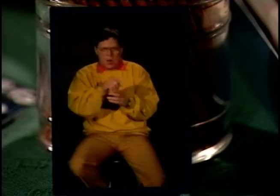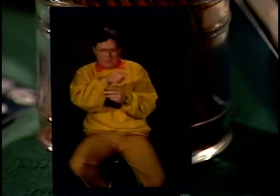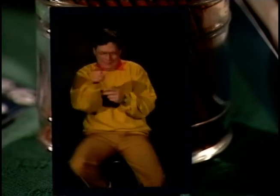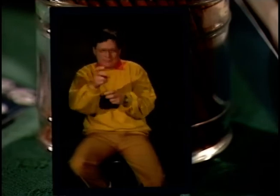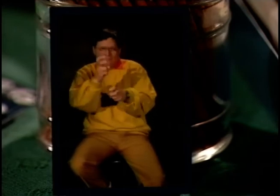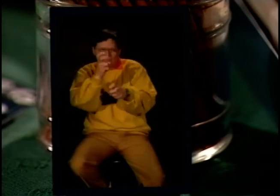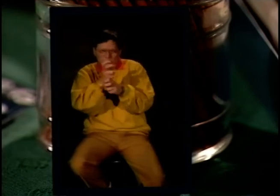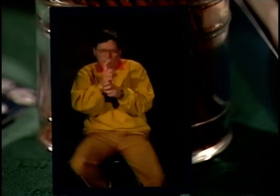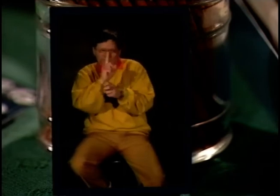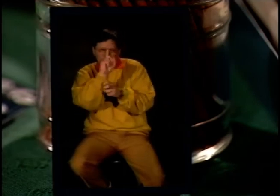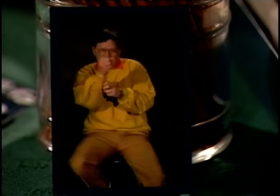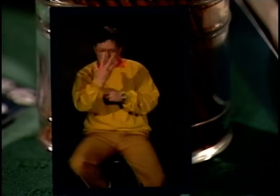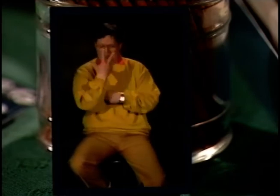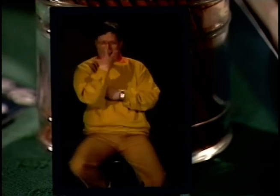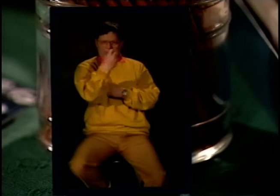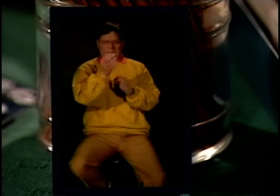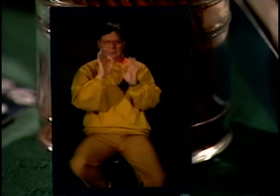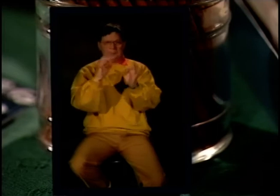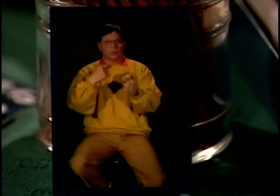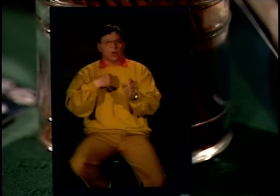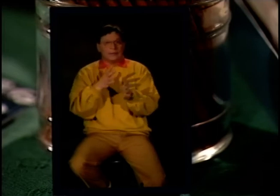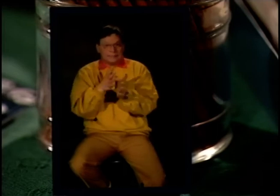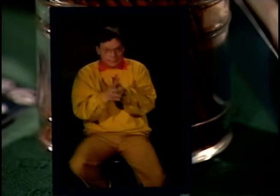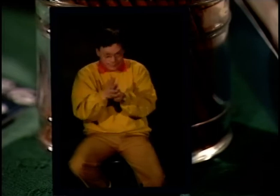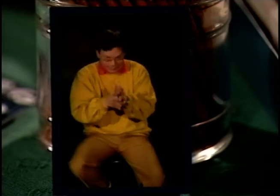Försök att förstå berättelsen utifrån det jag tecknar.